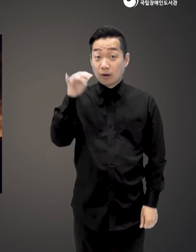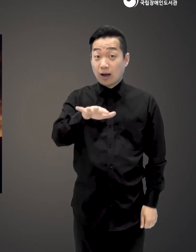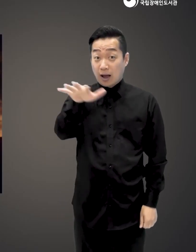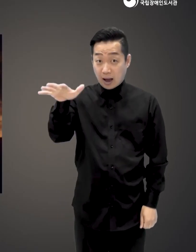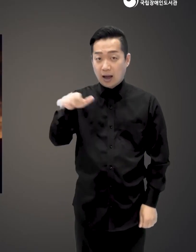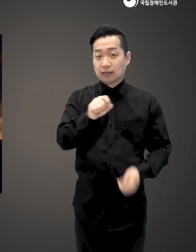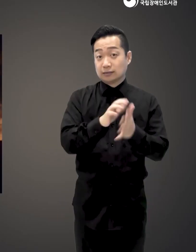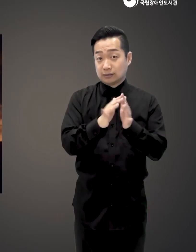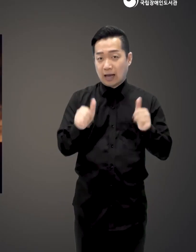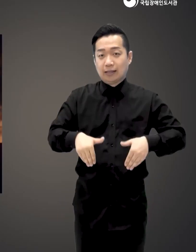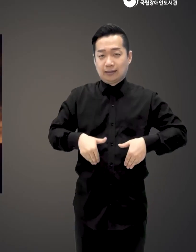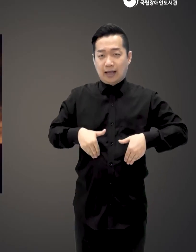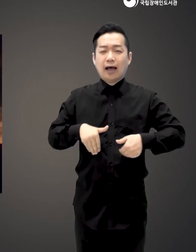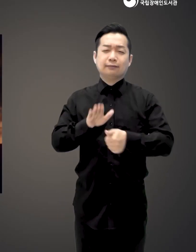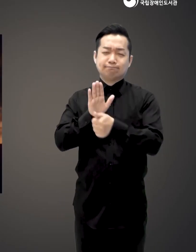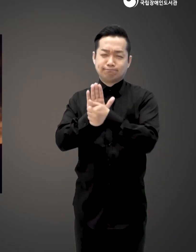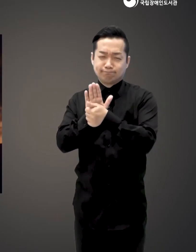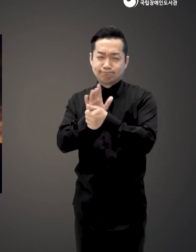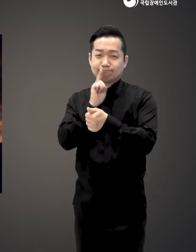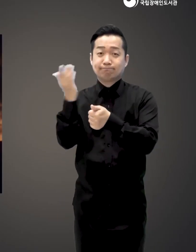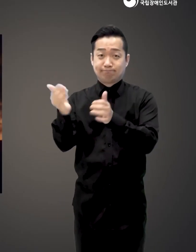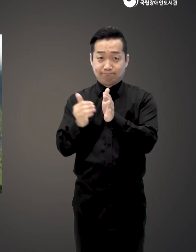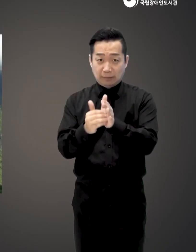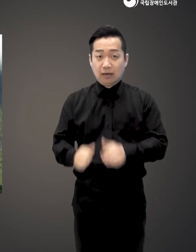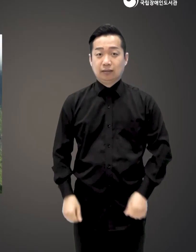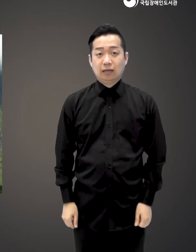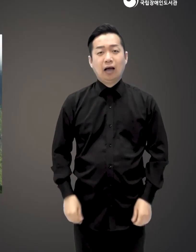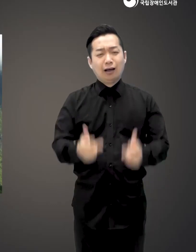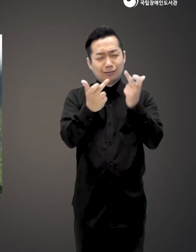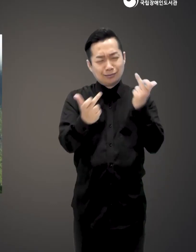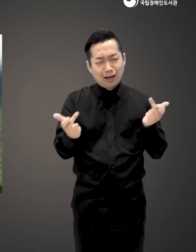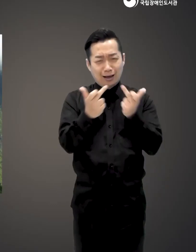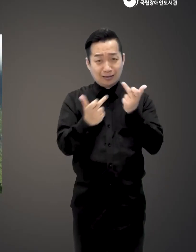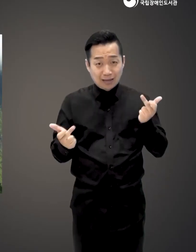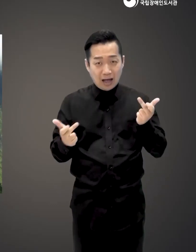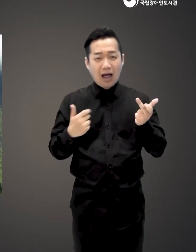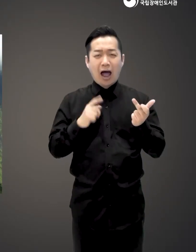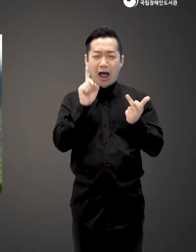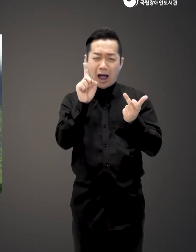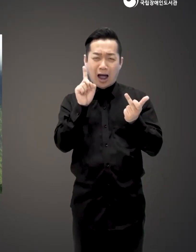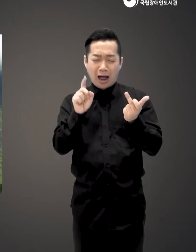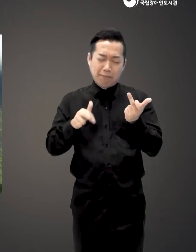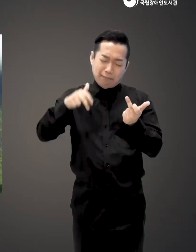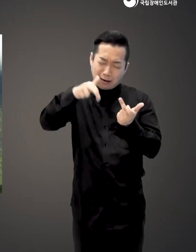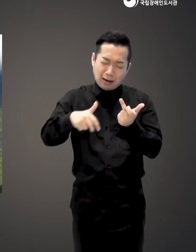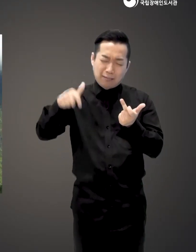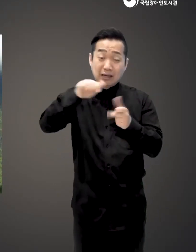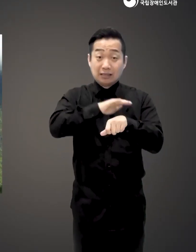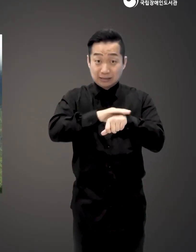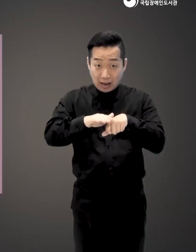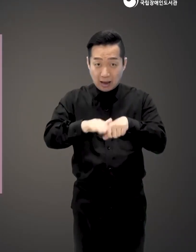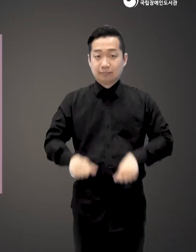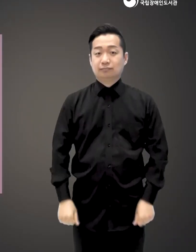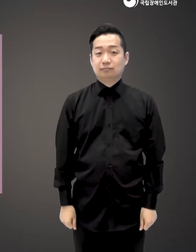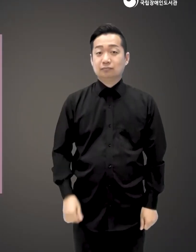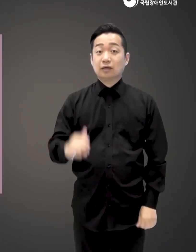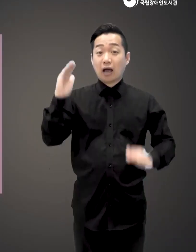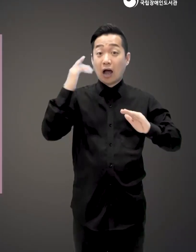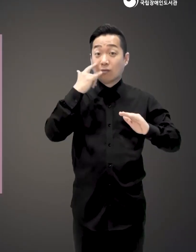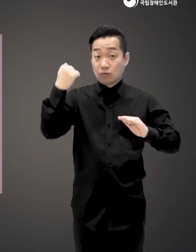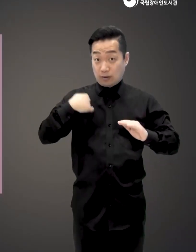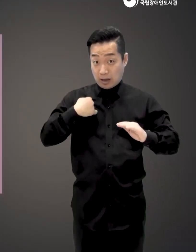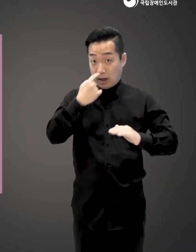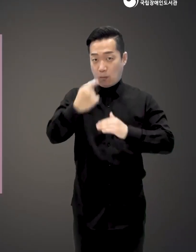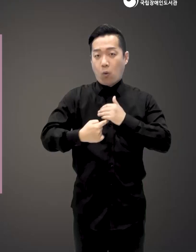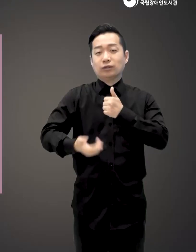부모에게 저자는 참 따스한 격려를 건넵니다. 첩첩산 중에서 한 곡에 한 곡에 잘 넘고 있다고 학부모